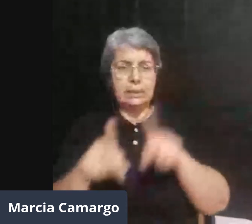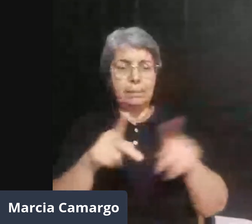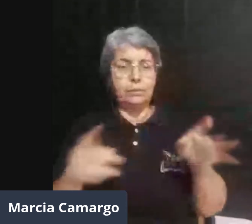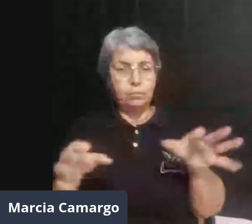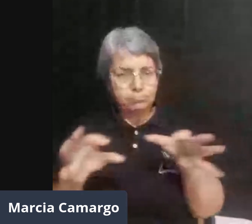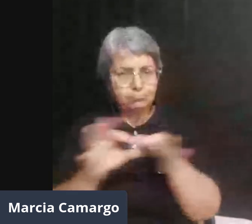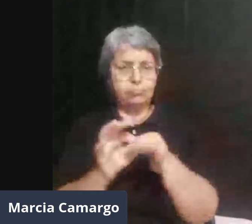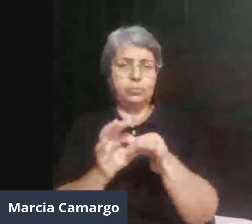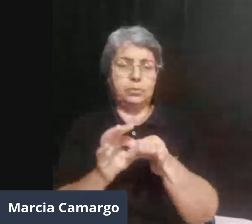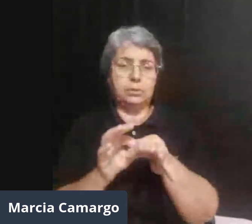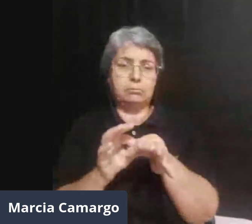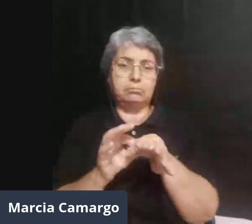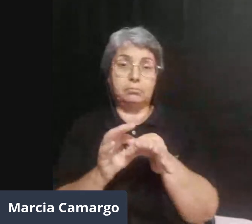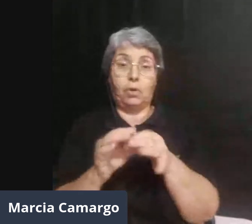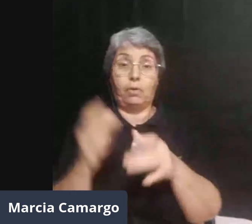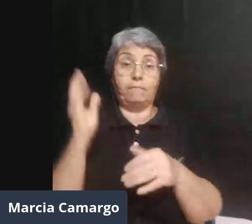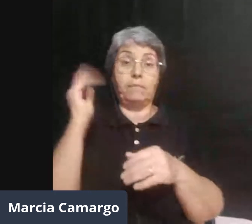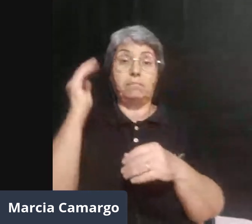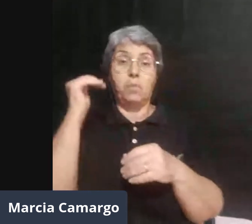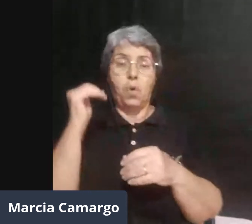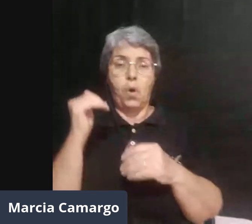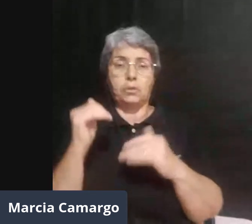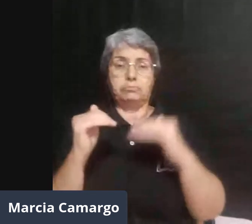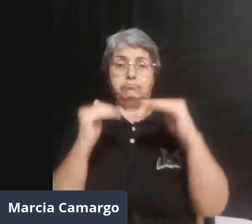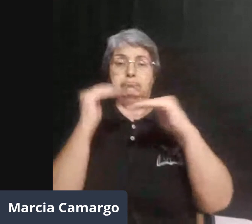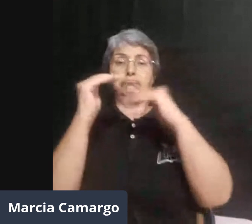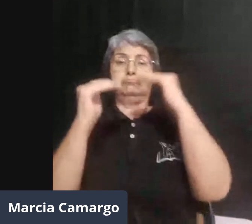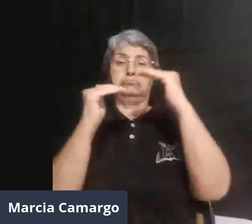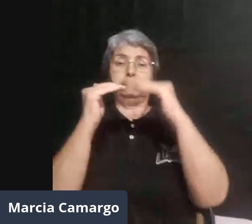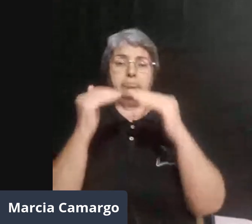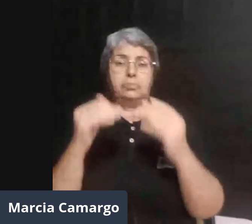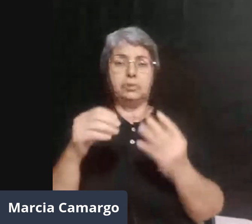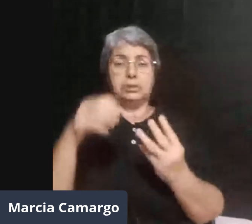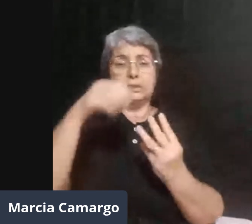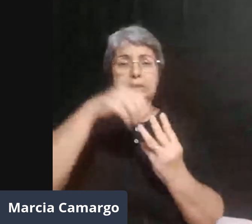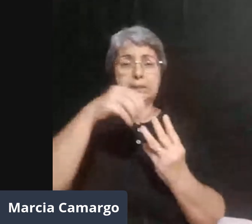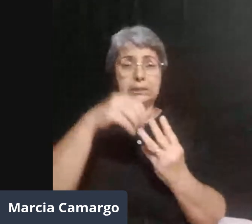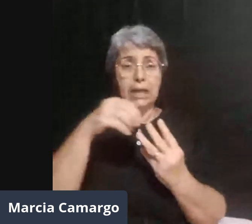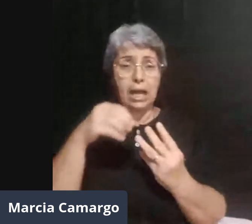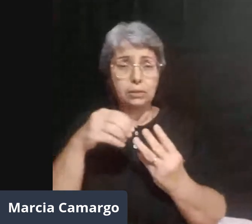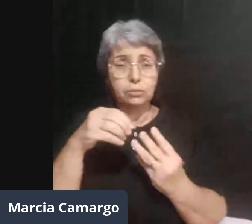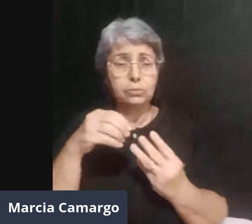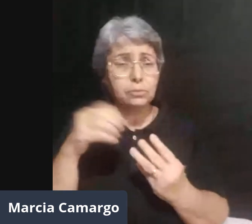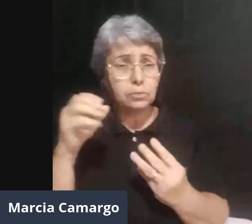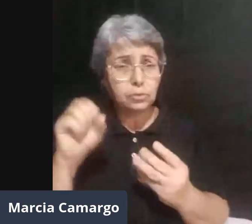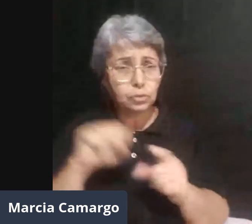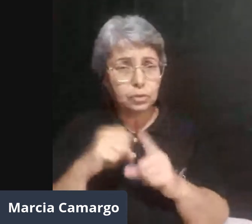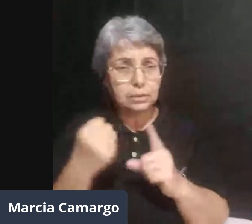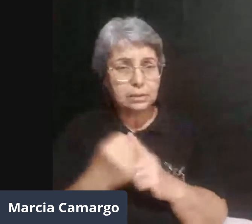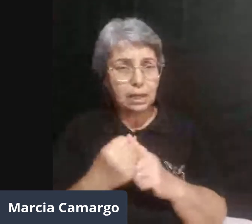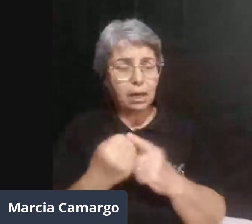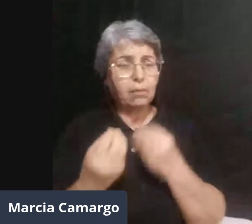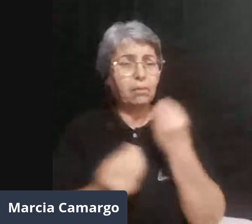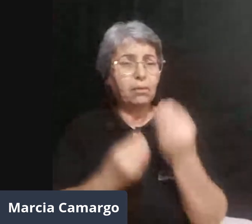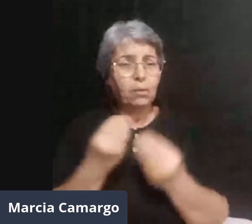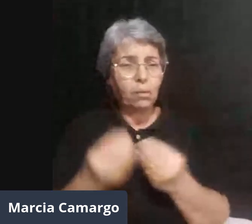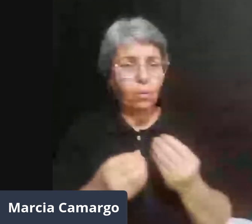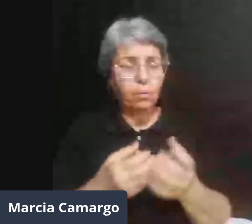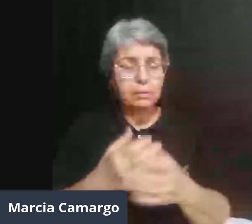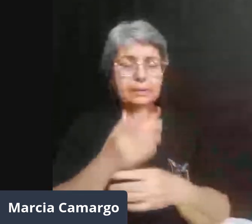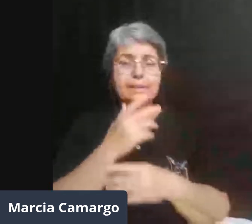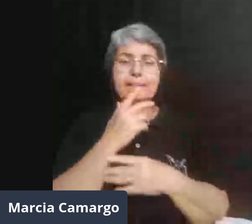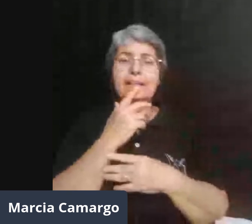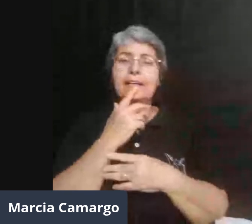social, muito pelo contrário, era como nadar contra a maré. Dessa forma, Deus peneirou a